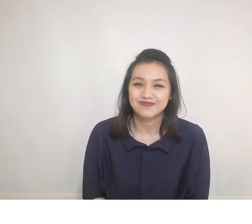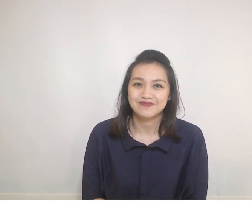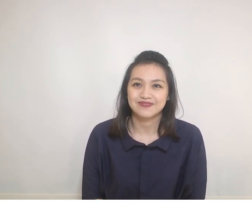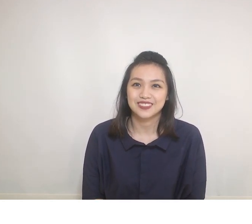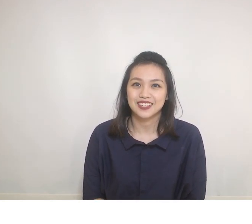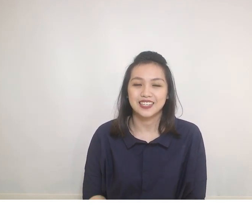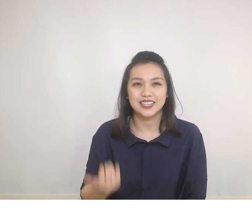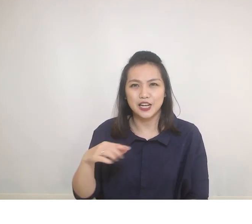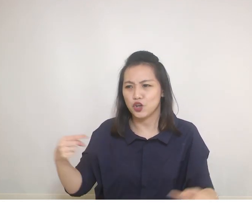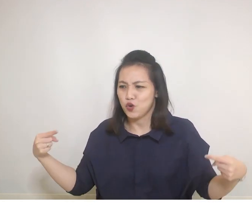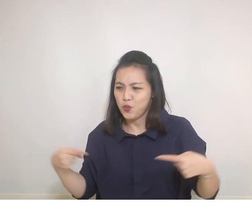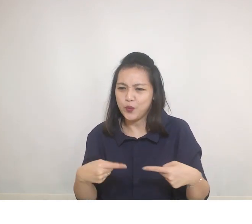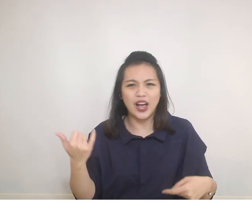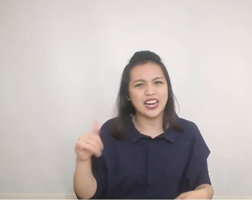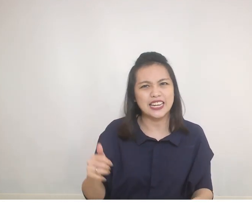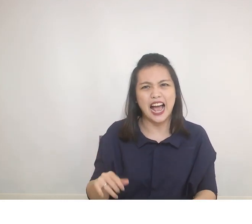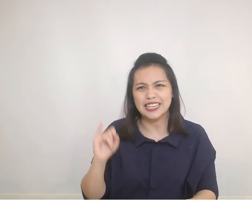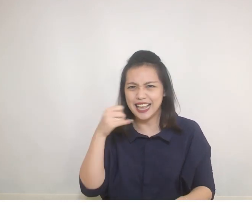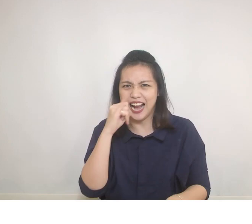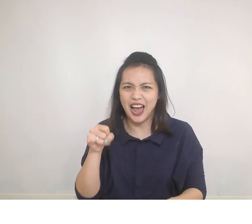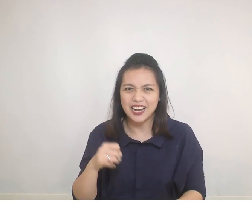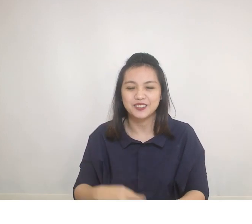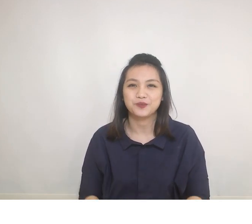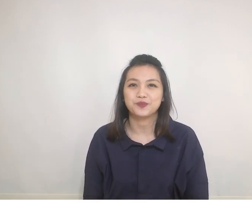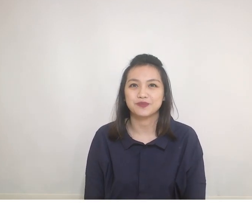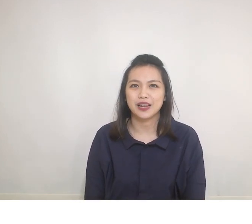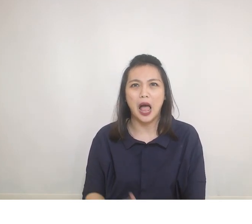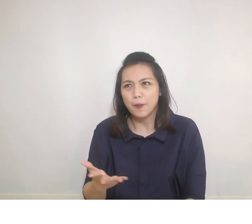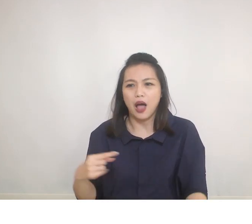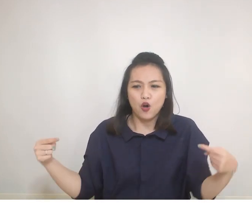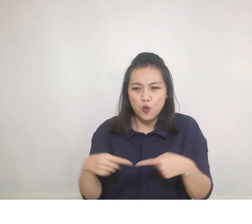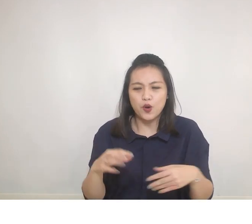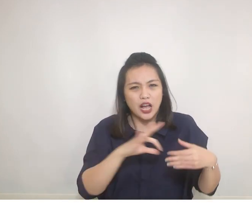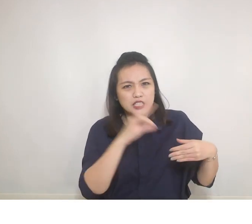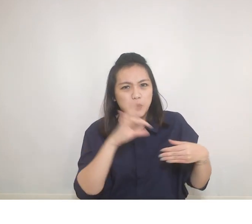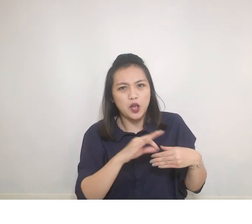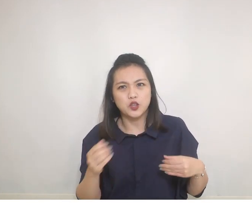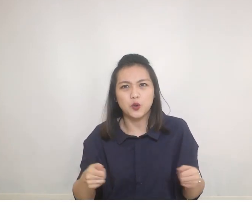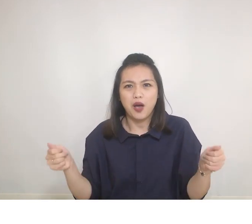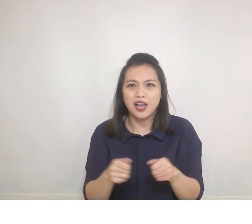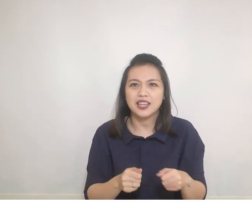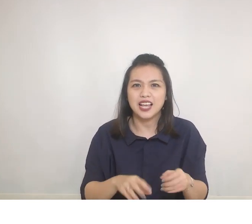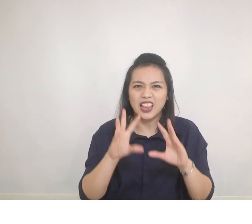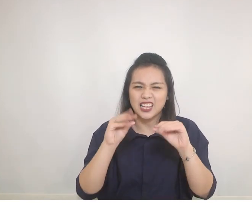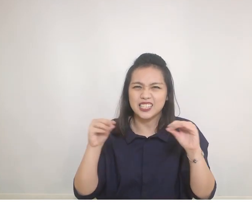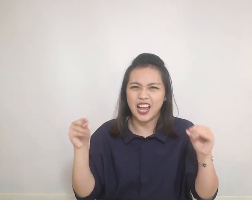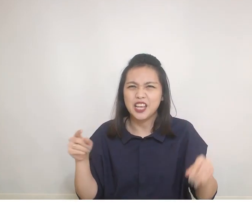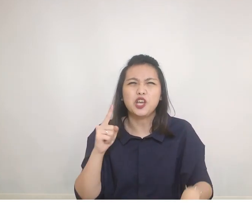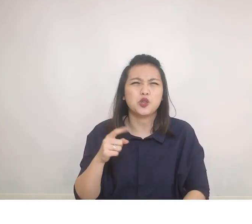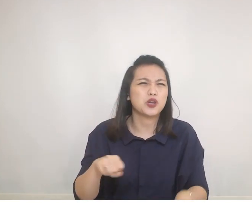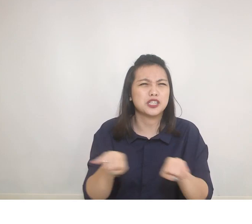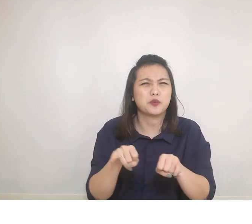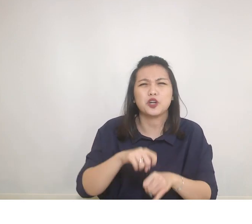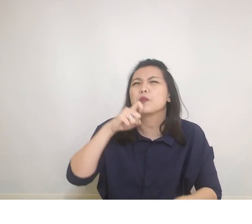sudah punya rumah enggak? Punya. Terus digadain. Ya, jadi saya berarti Anda yang punya rumah ini kurang besar, kurang